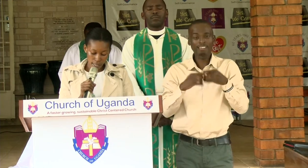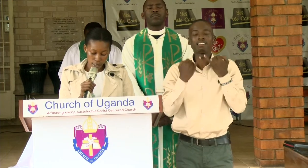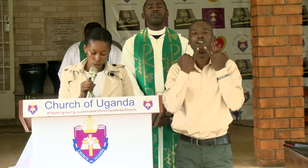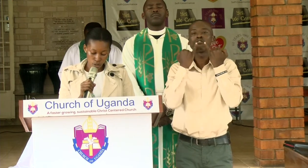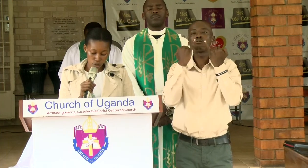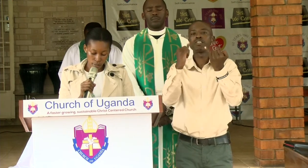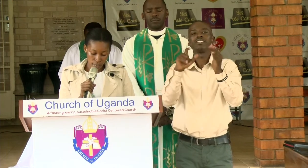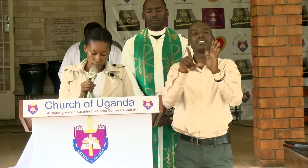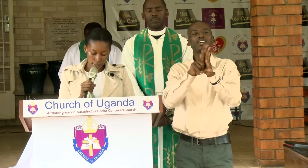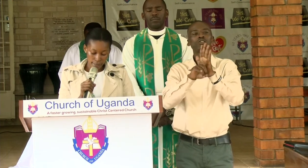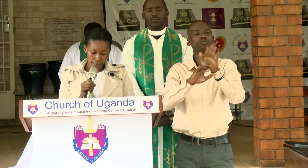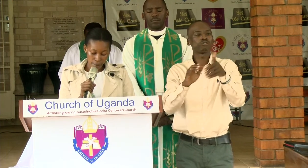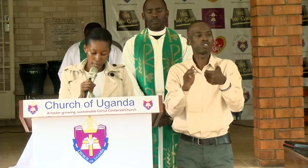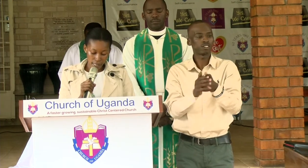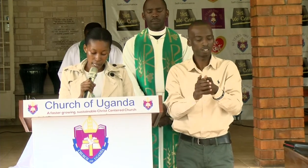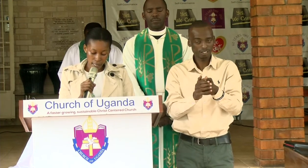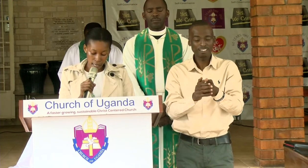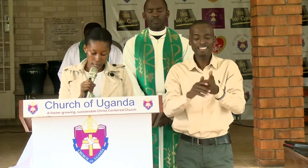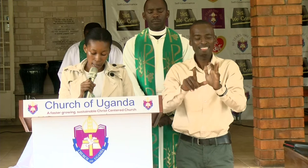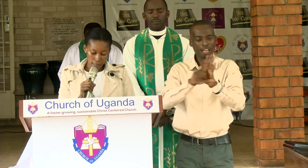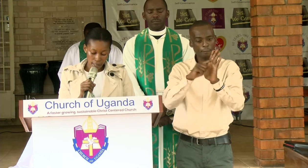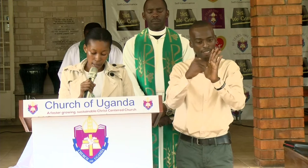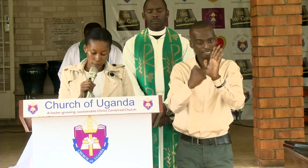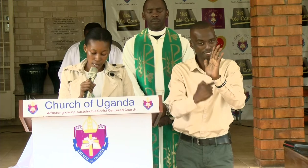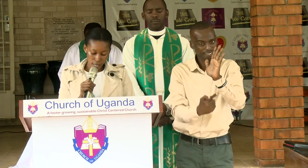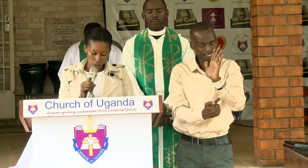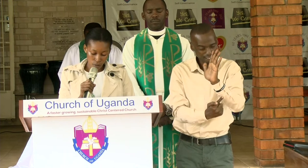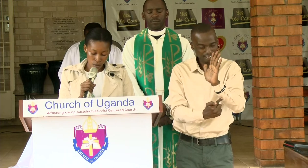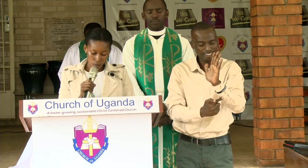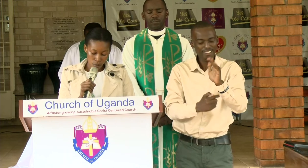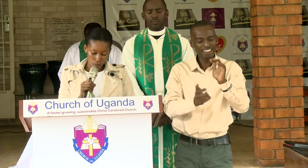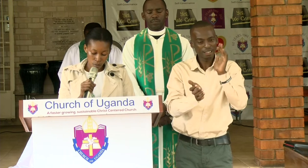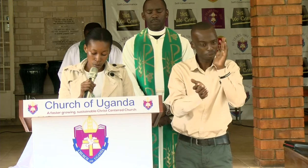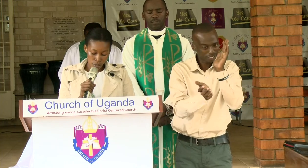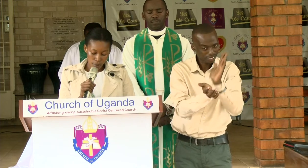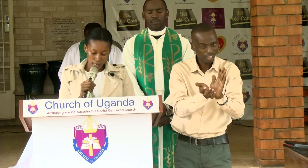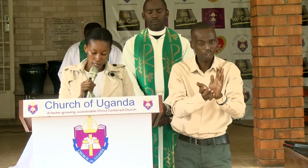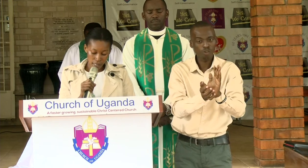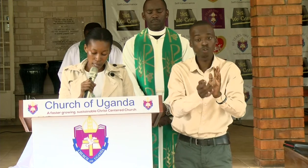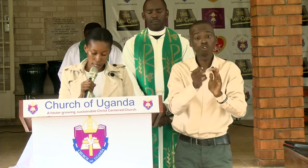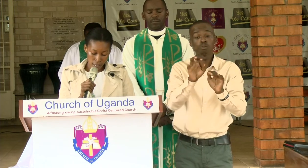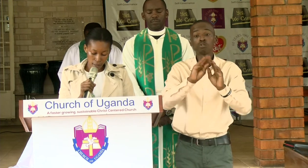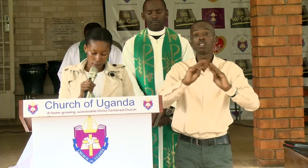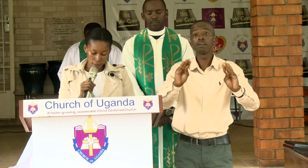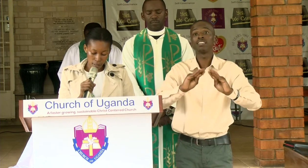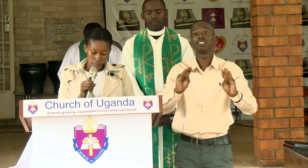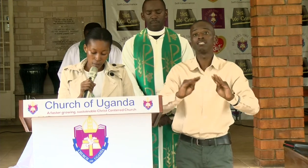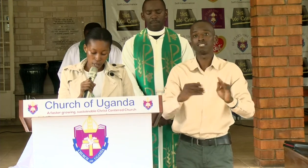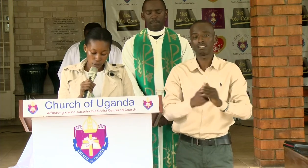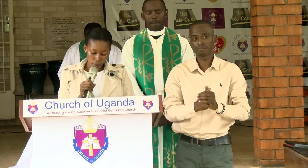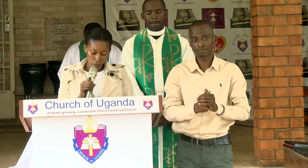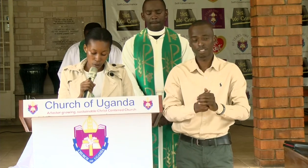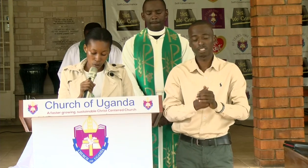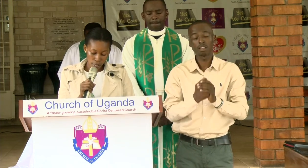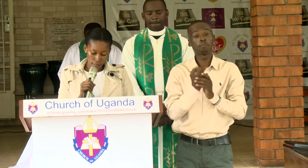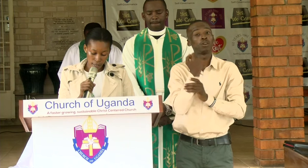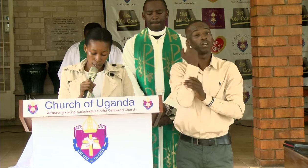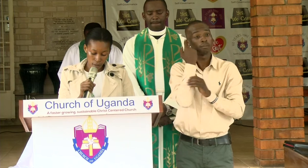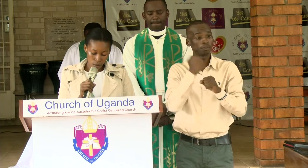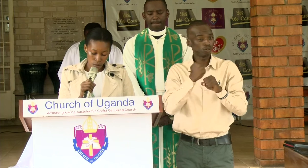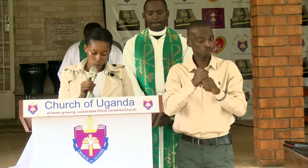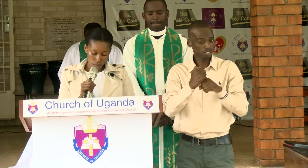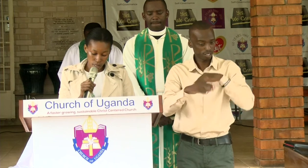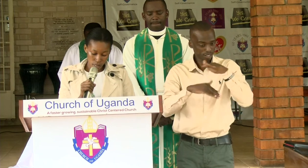nnaakubuulira ekiragiro kyonna n'amateeka n'emisango by'olibayigiriza, balyoke